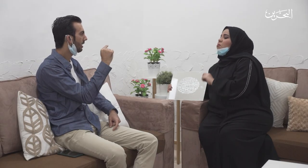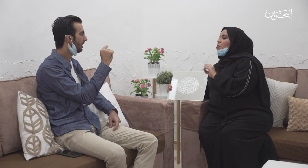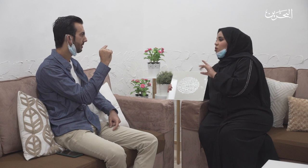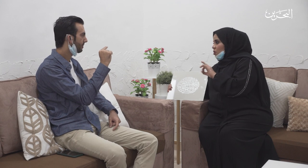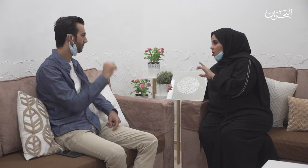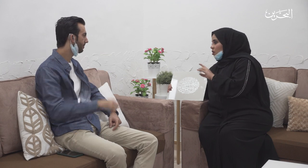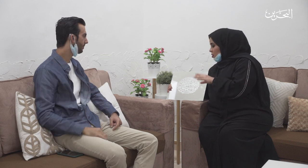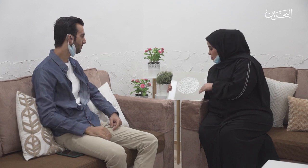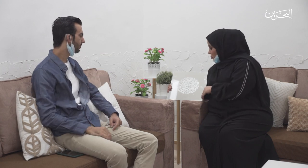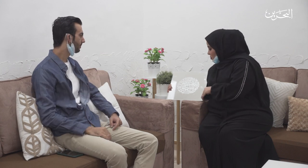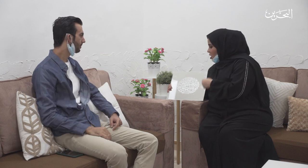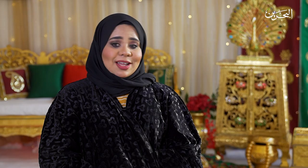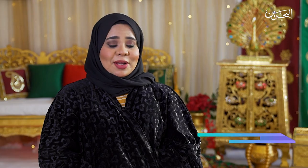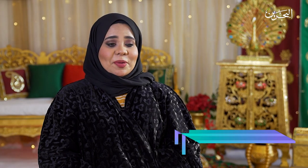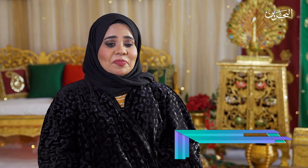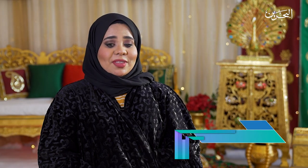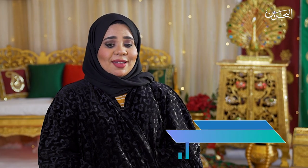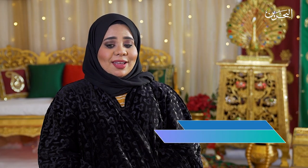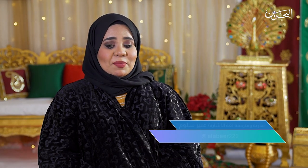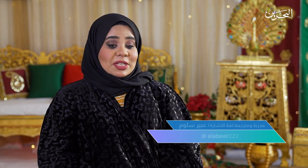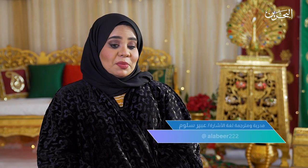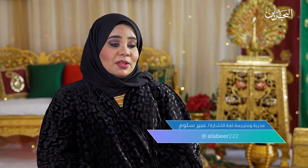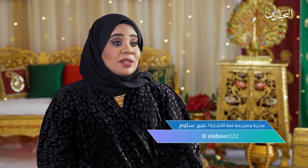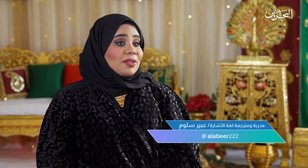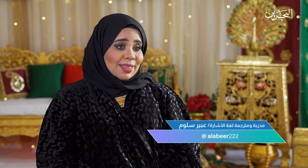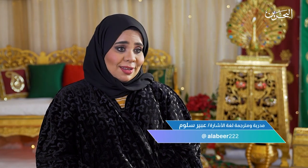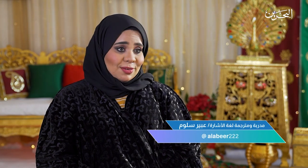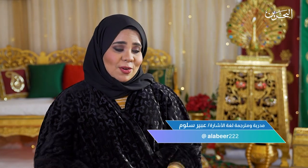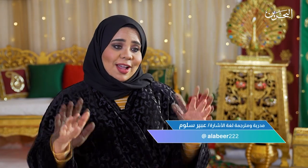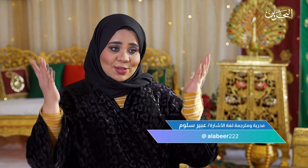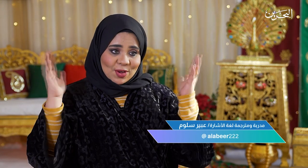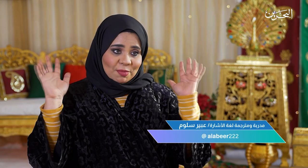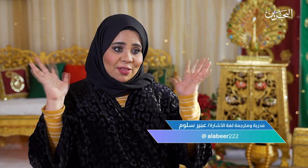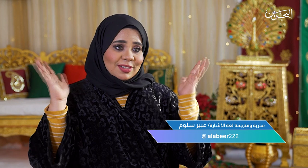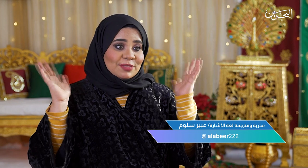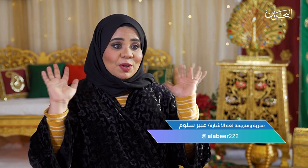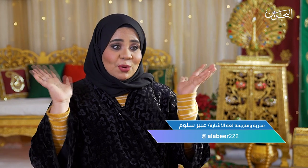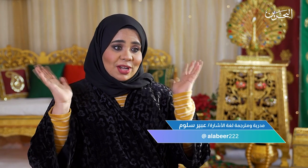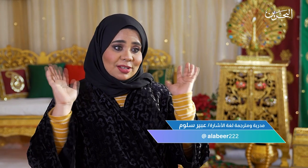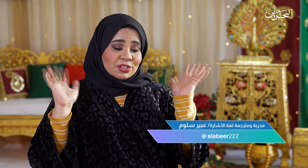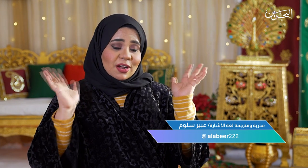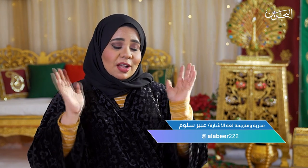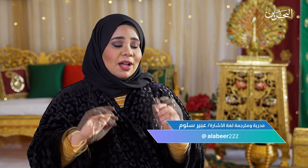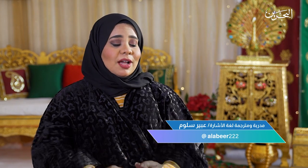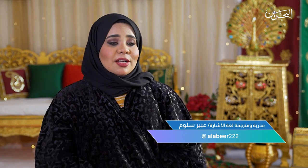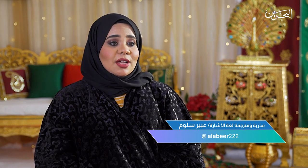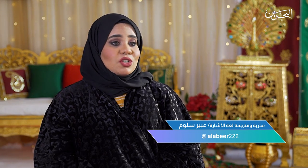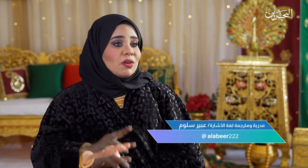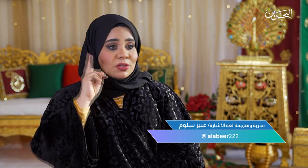انا اشوفهم وايد اشخاص بالنسبة لي أساتذة لي، وأنا أحييهم. هذا تسبيق بلغة الإشارة أن أشخاص